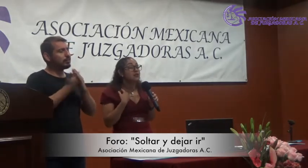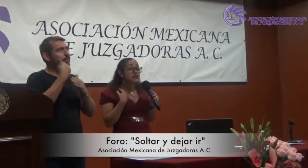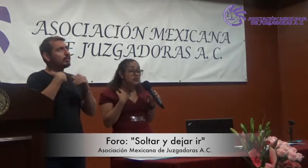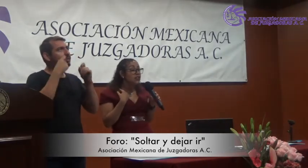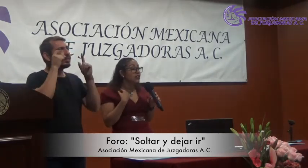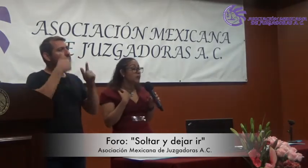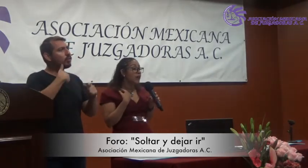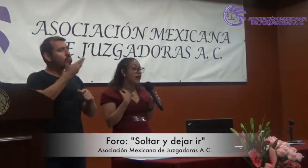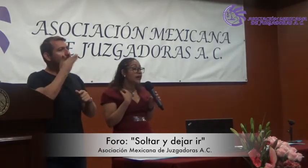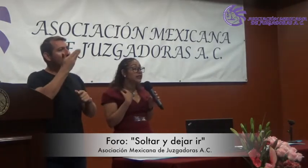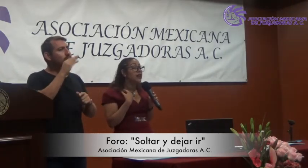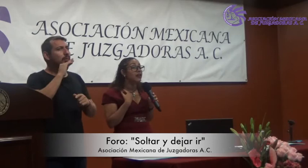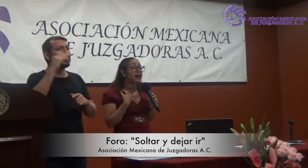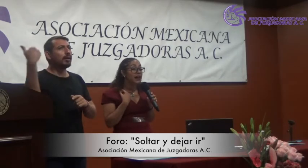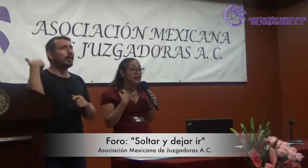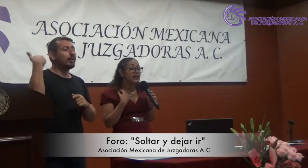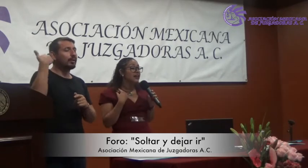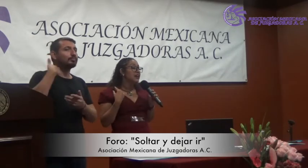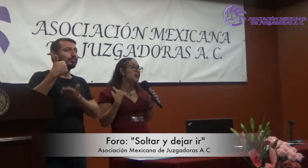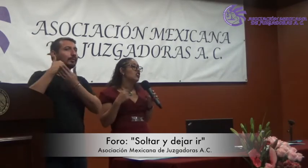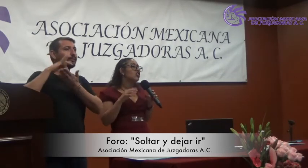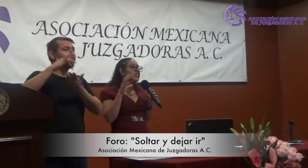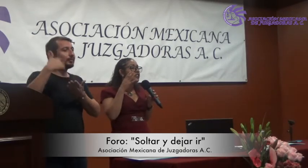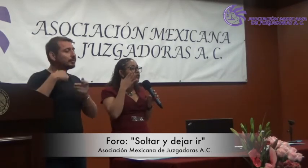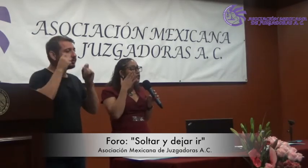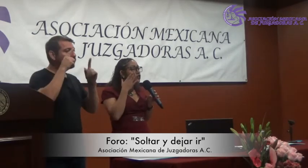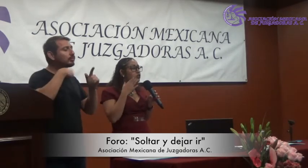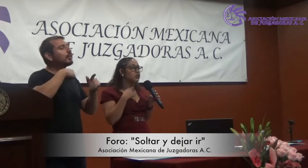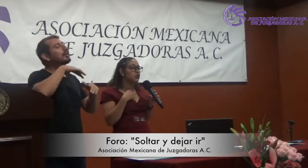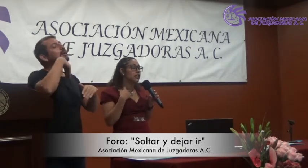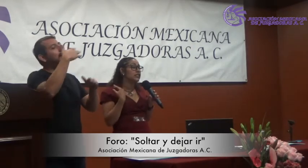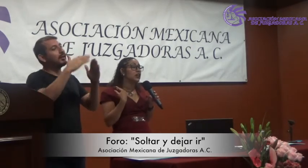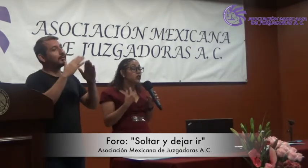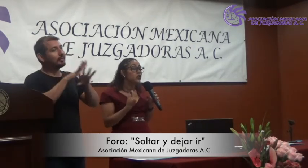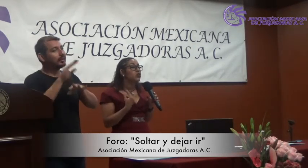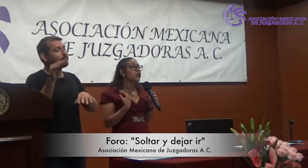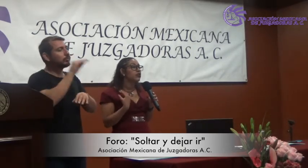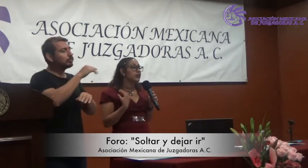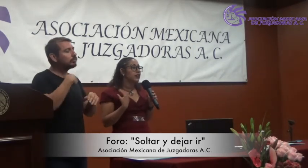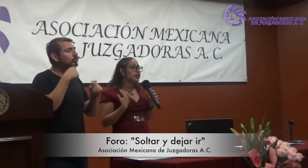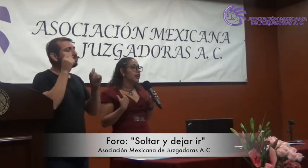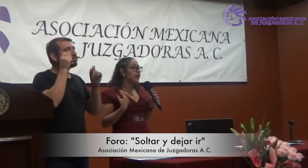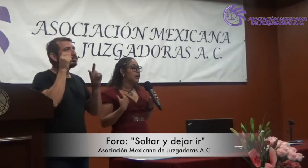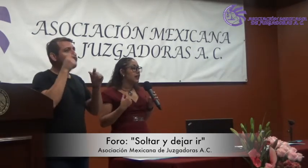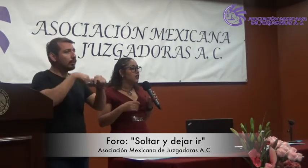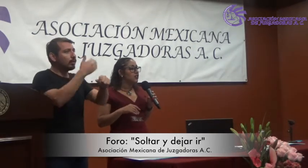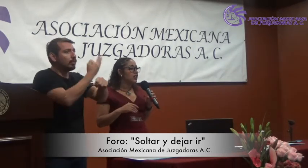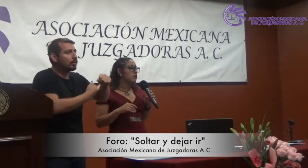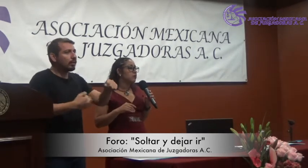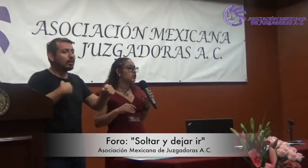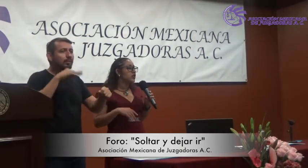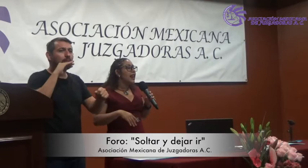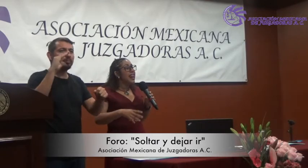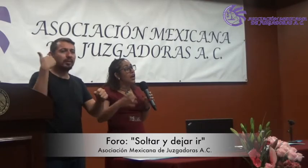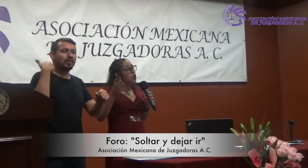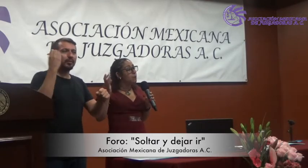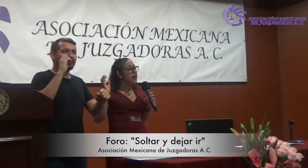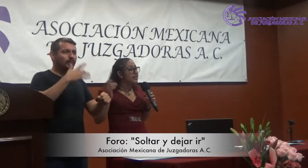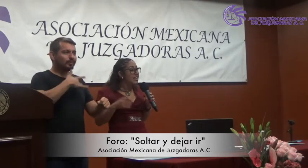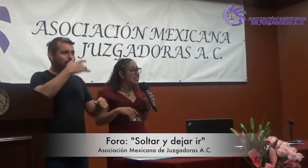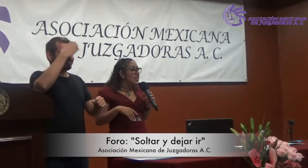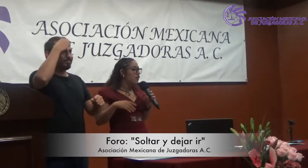mañana y se nos hizo tarde para ir a trabajar, que no nos hace nuestro desayuno, que no tenemos